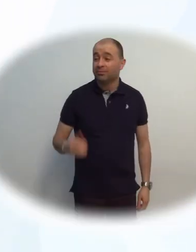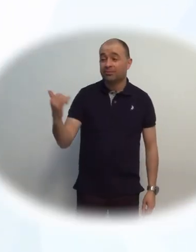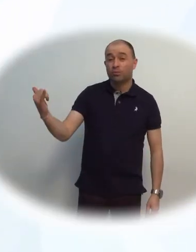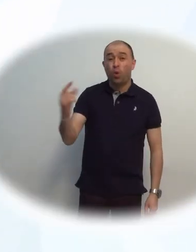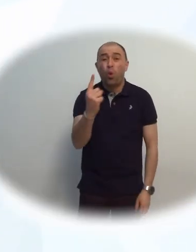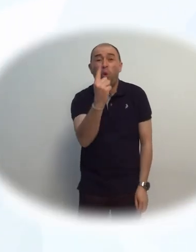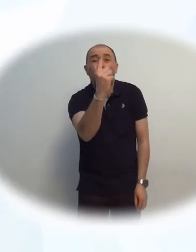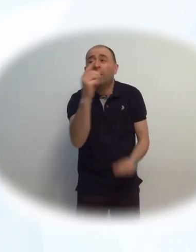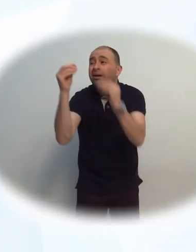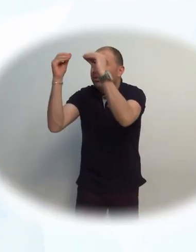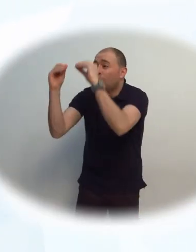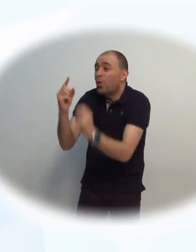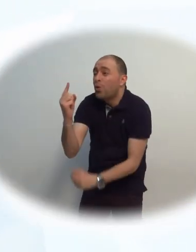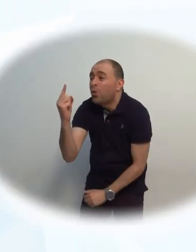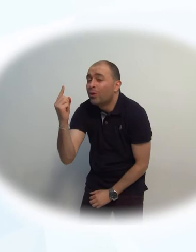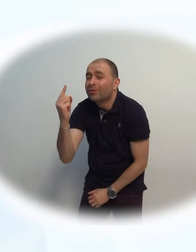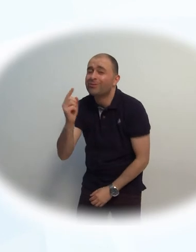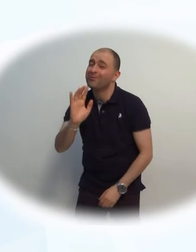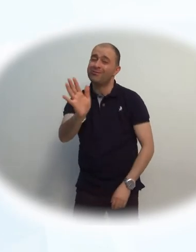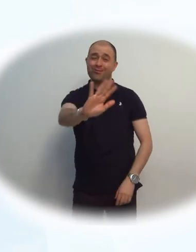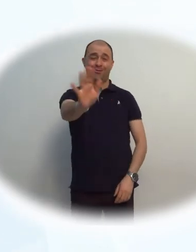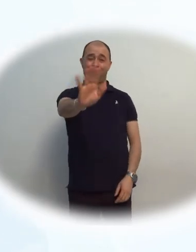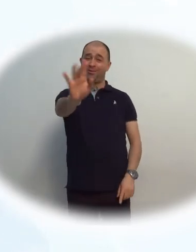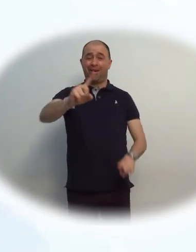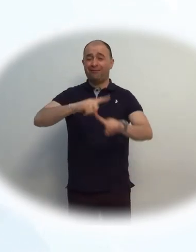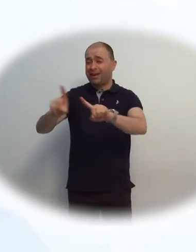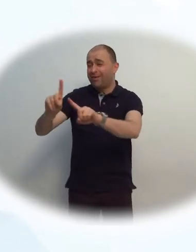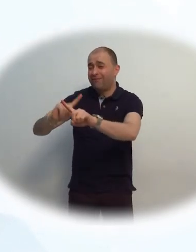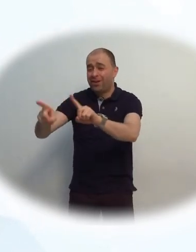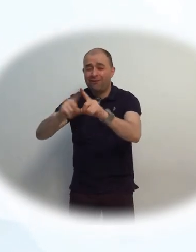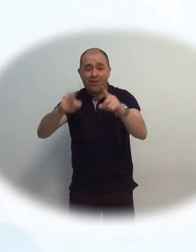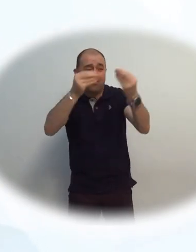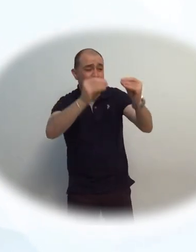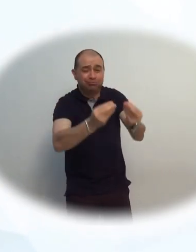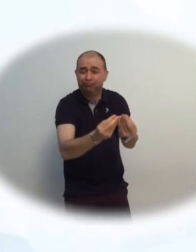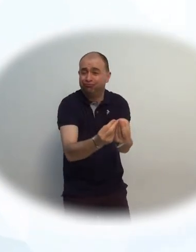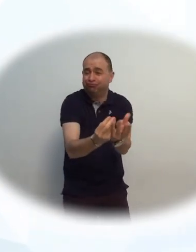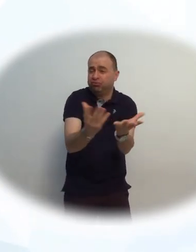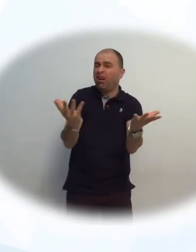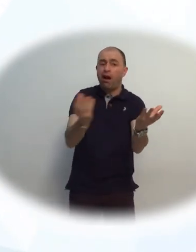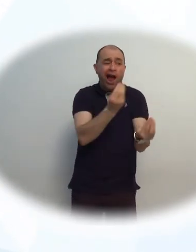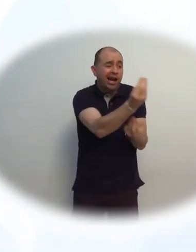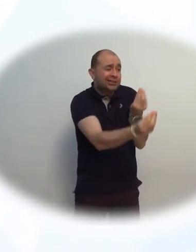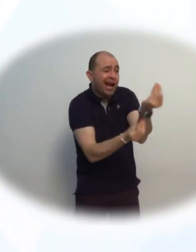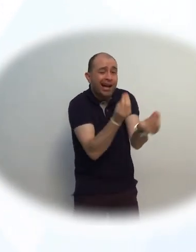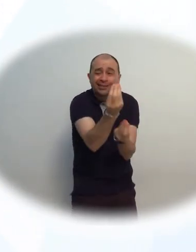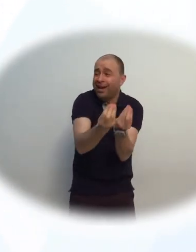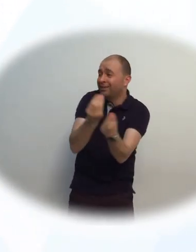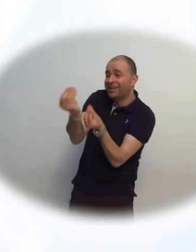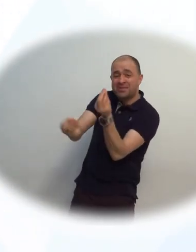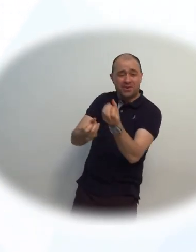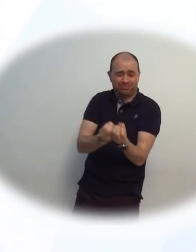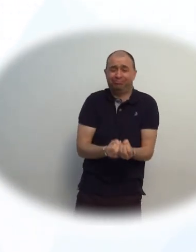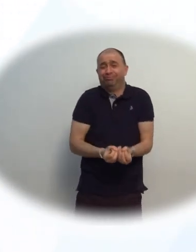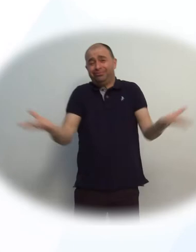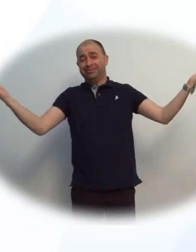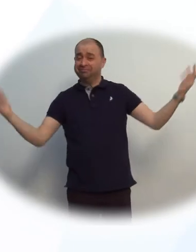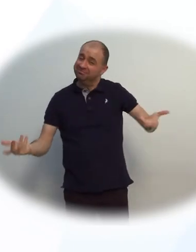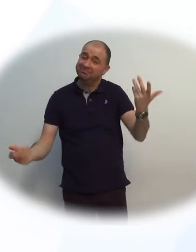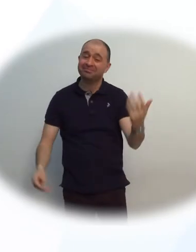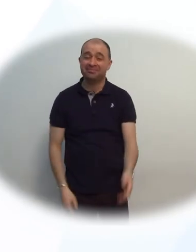existen muchas formas diferentes de hacer las cosas i i